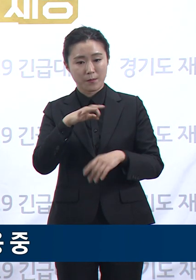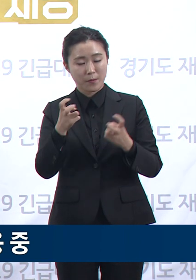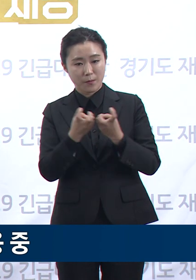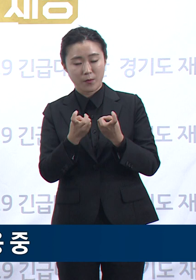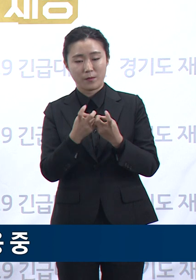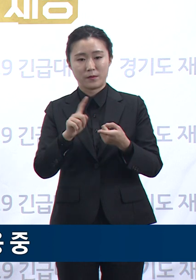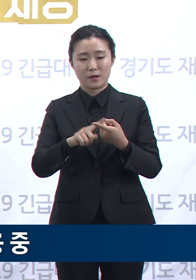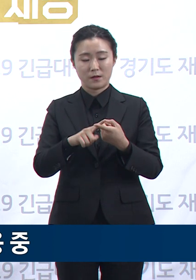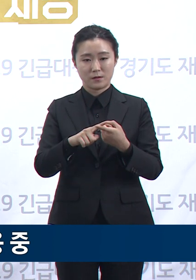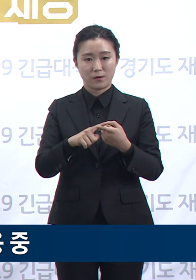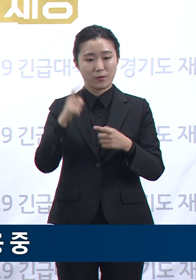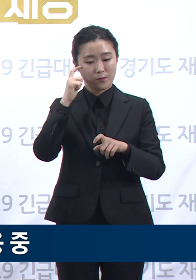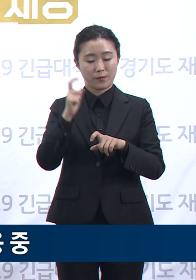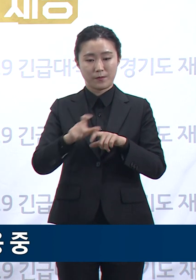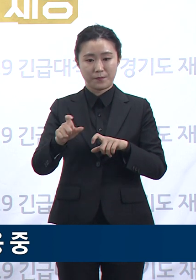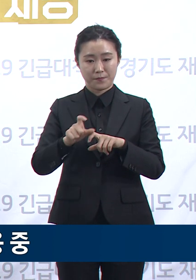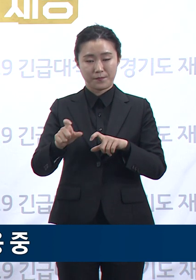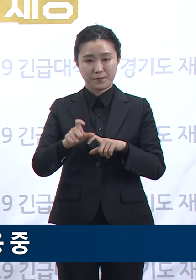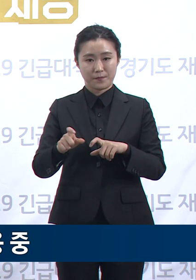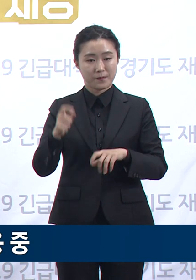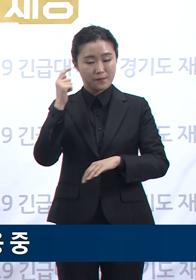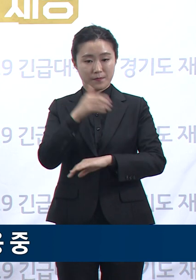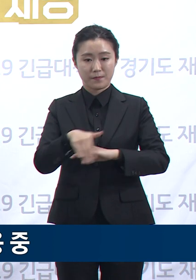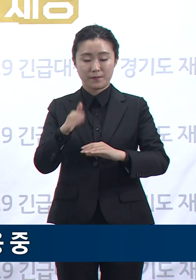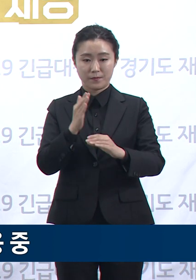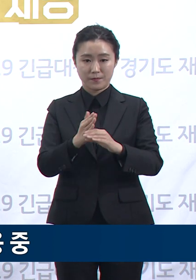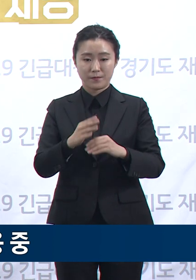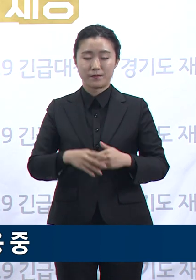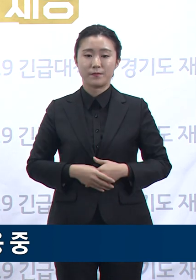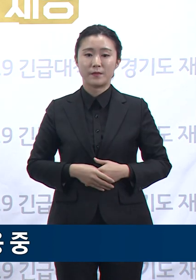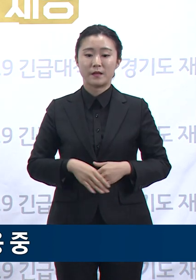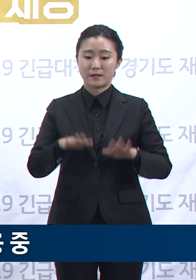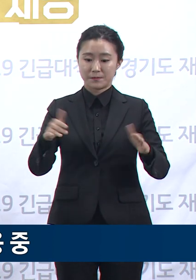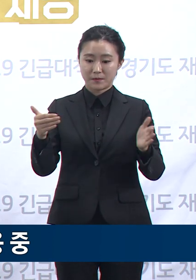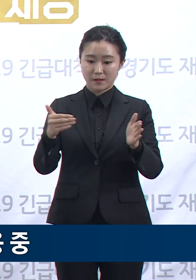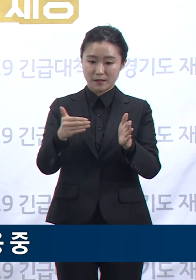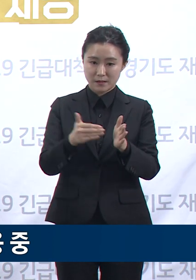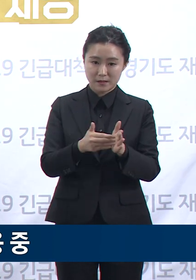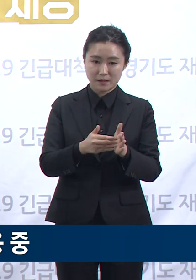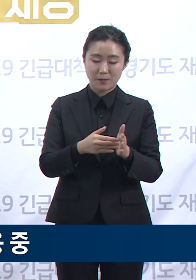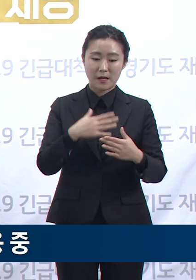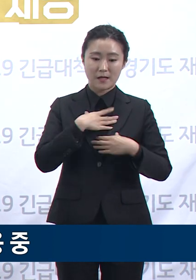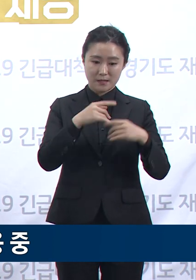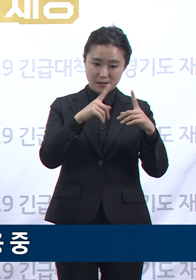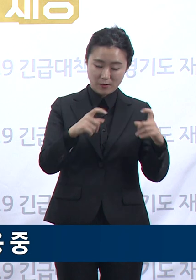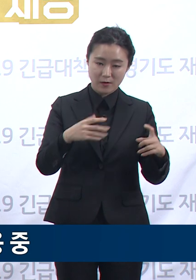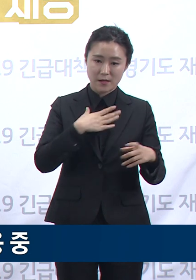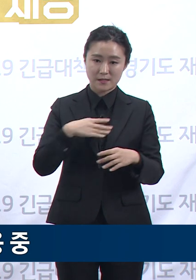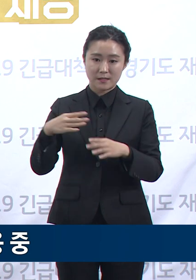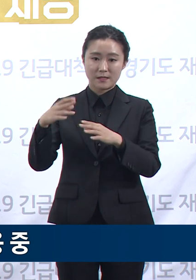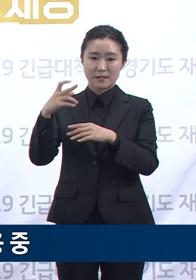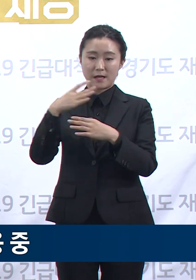안성의 생활치료센터 운영을 협력해 주셨던 경기도의료원 수원병원과 안성병원에 감사드립니다.